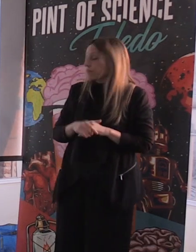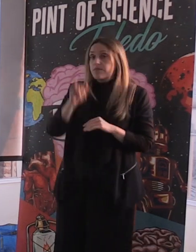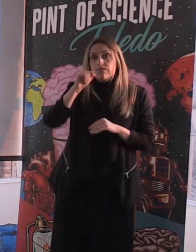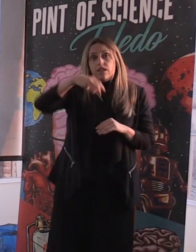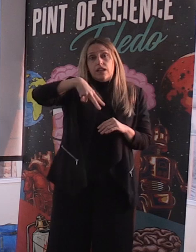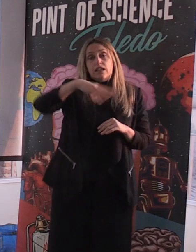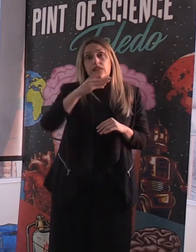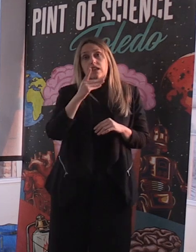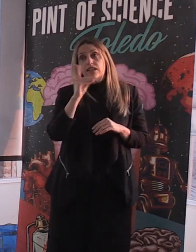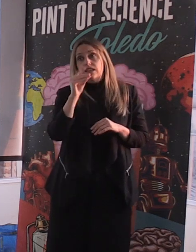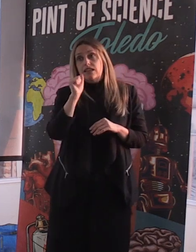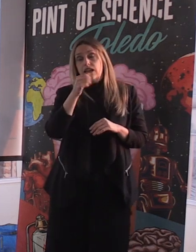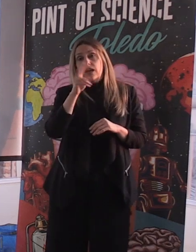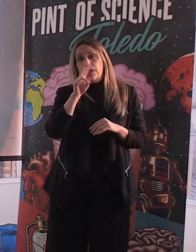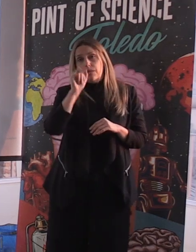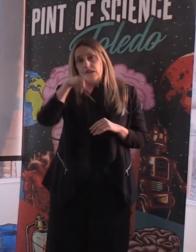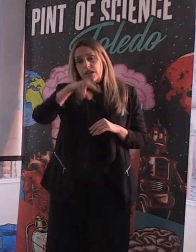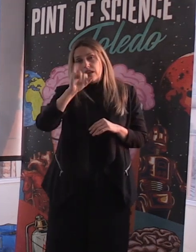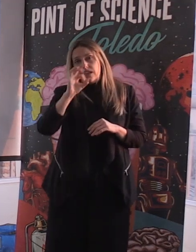darwinista, no funciona.